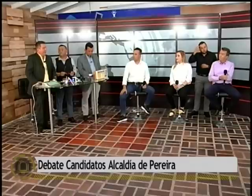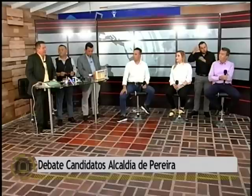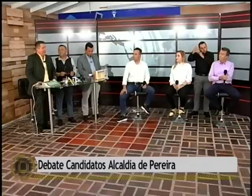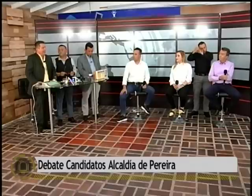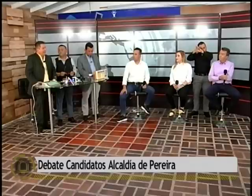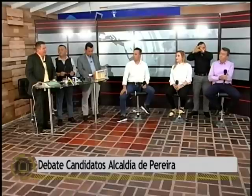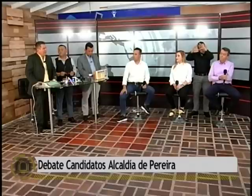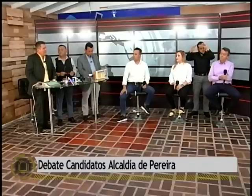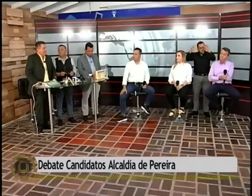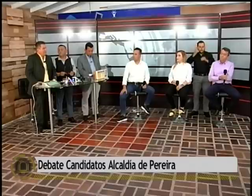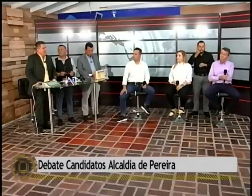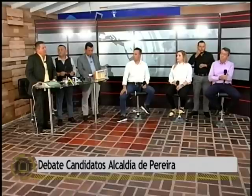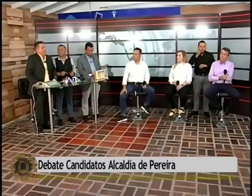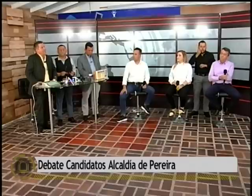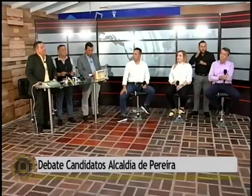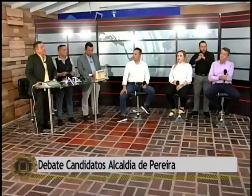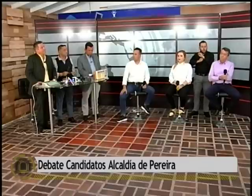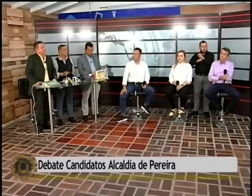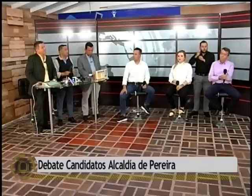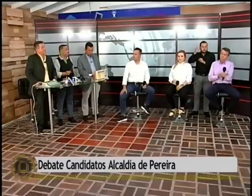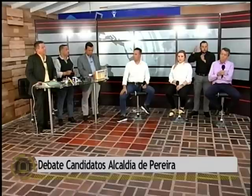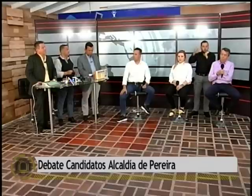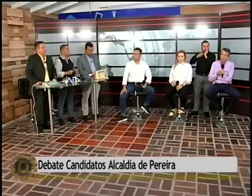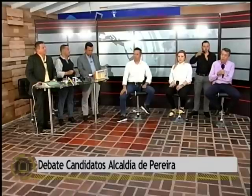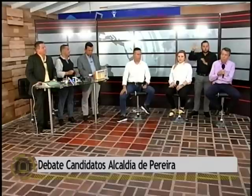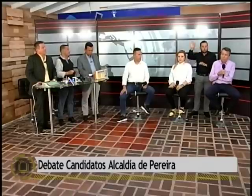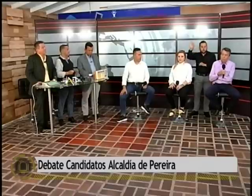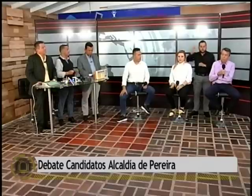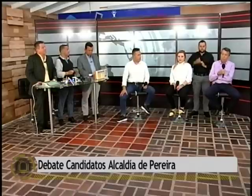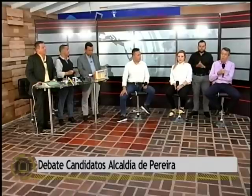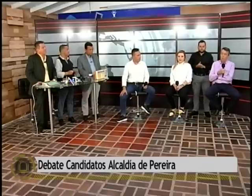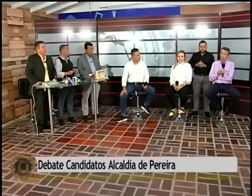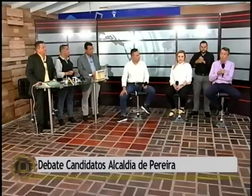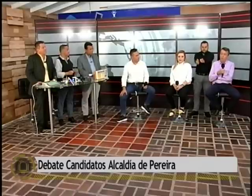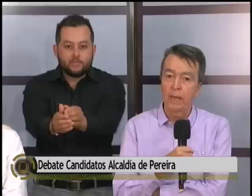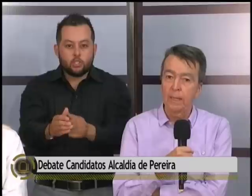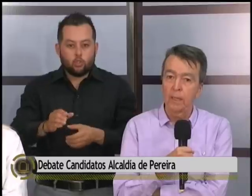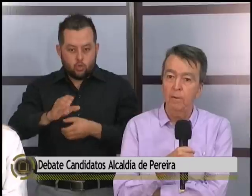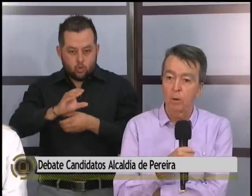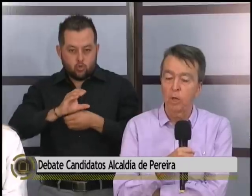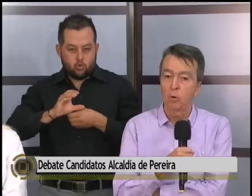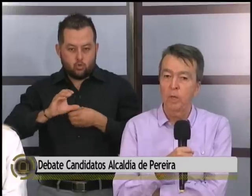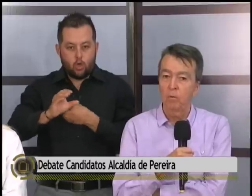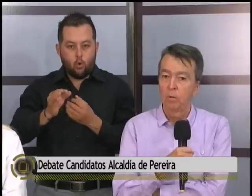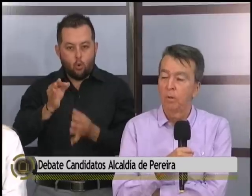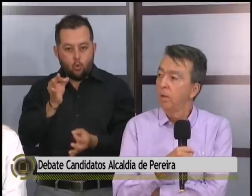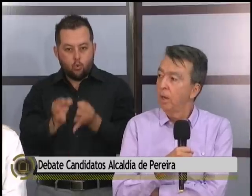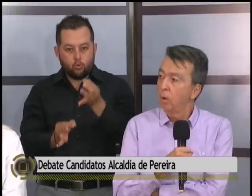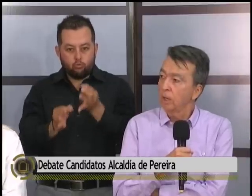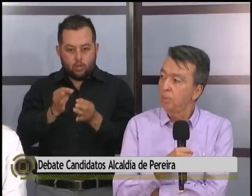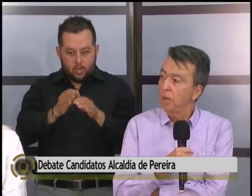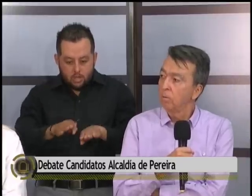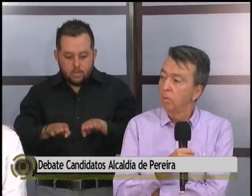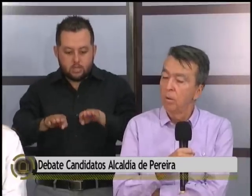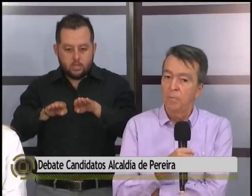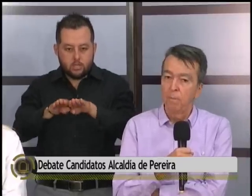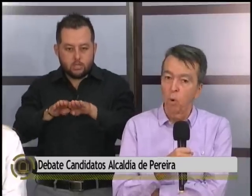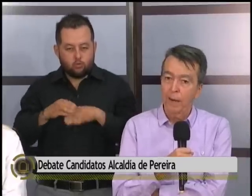Pereira en el año 2050? Una ciudad más justa y equitativa, es lo que yo quiero, es lo que